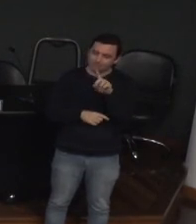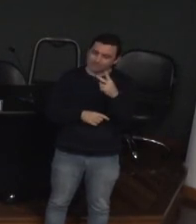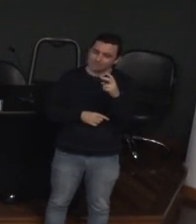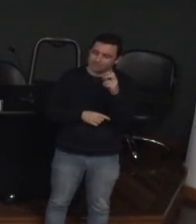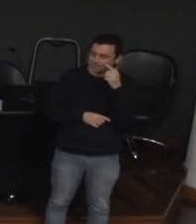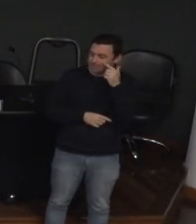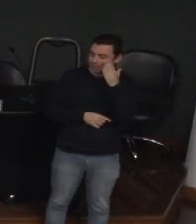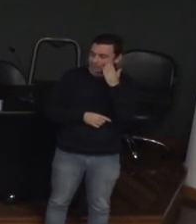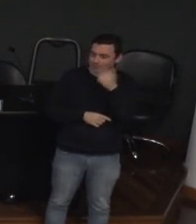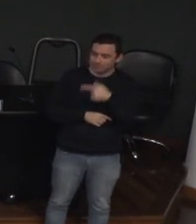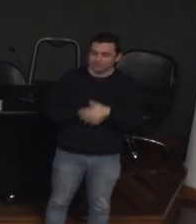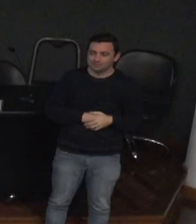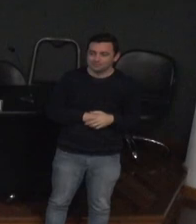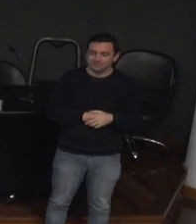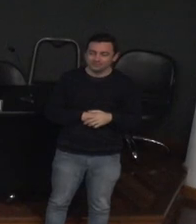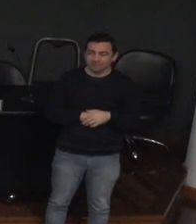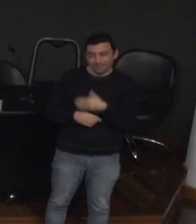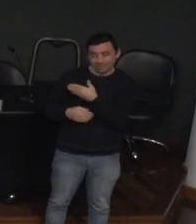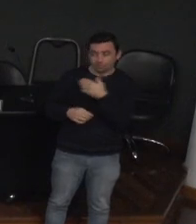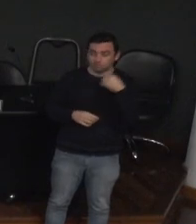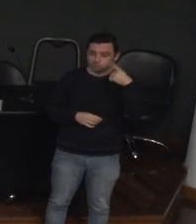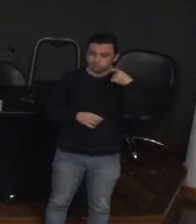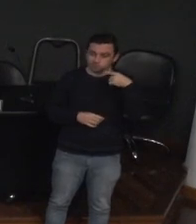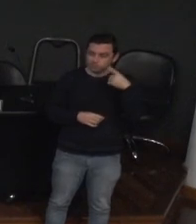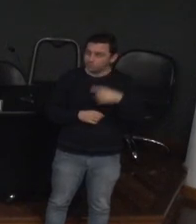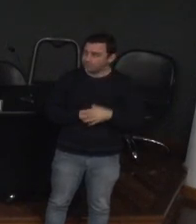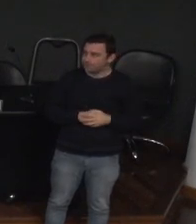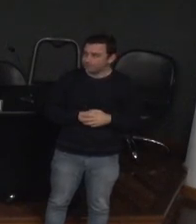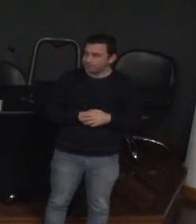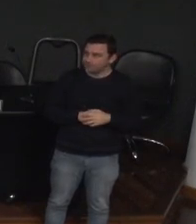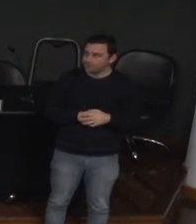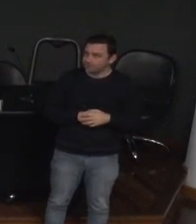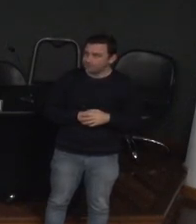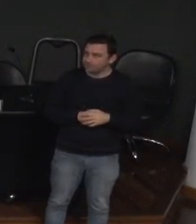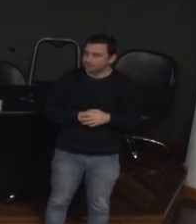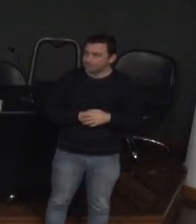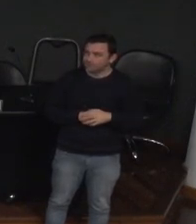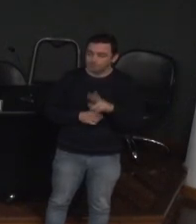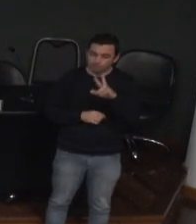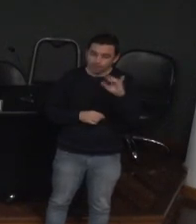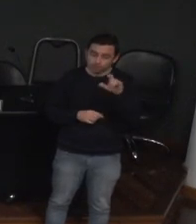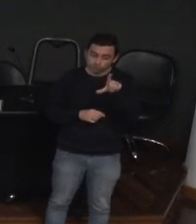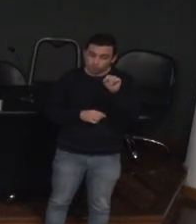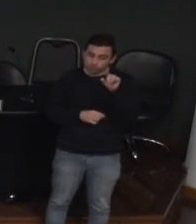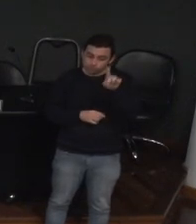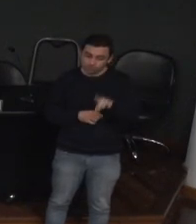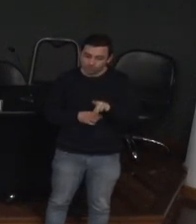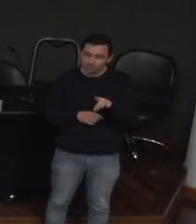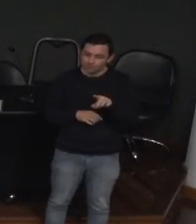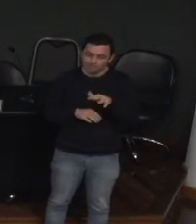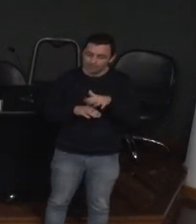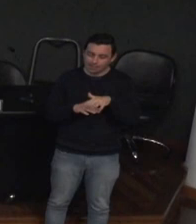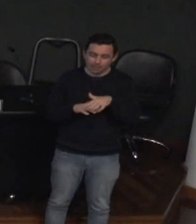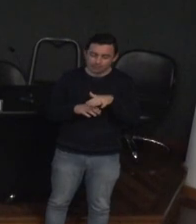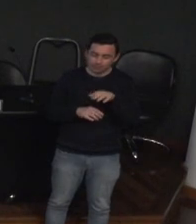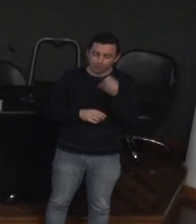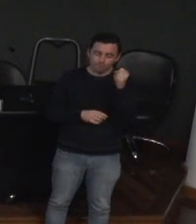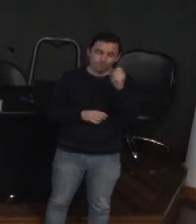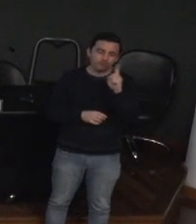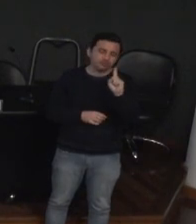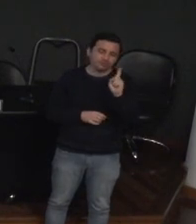Advogado. Ele é advogado. Beleza? Não sou ainda. Ainda não. Em nome de Jesus. Direito que matemática não é o forte.